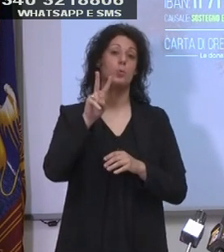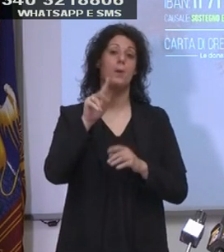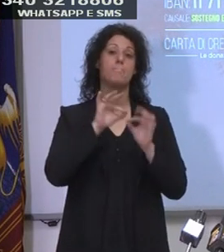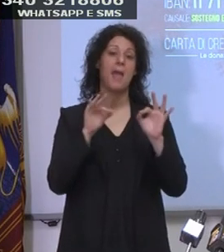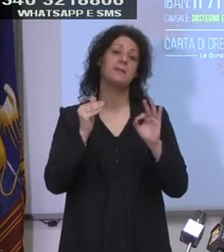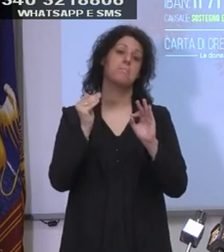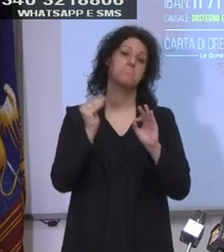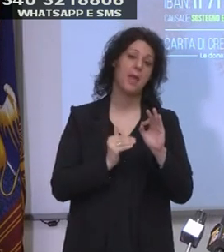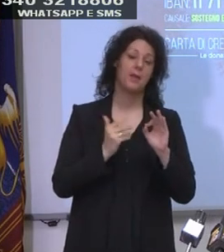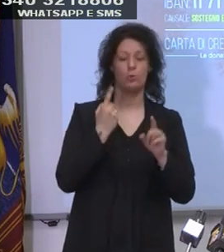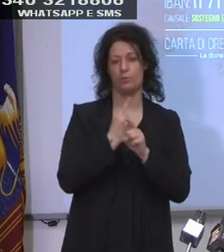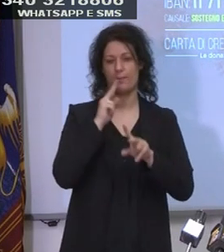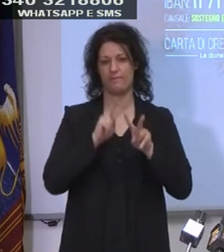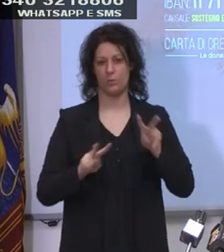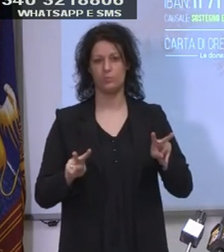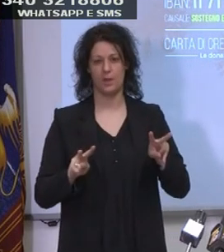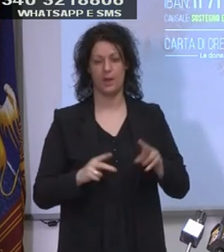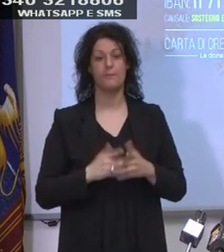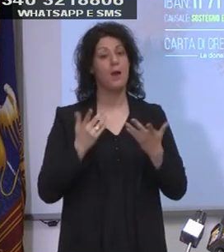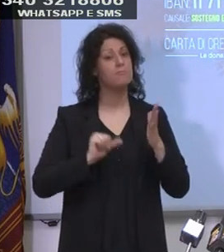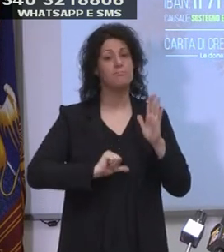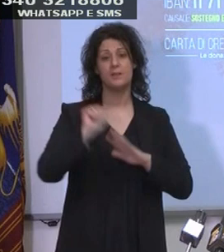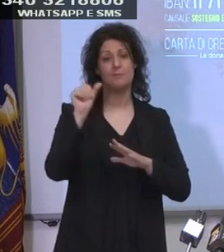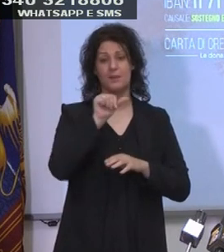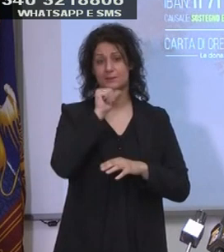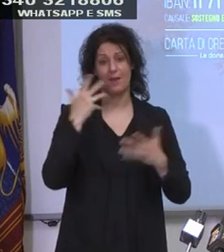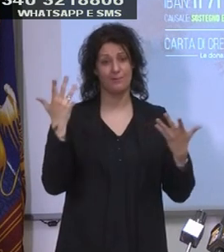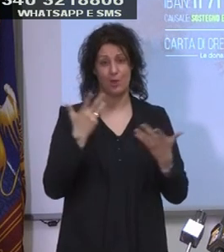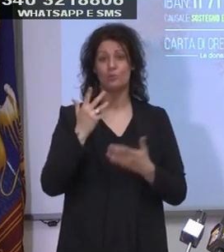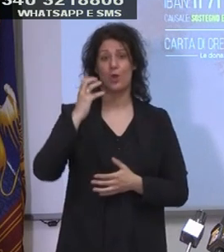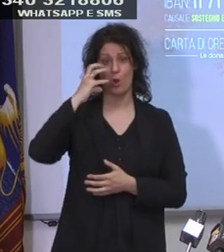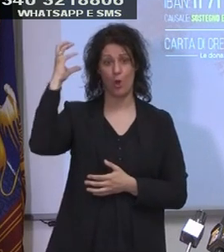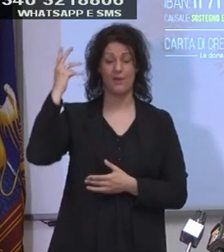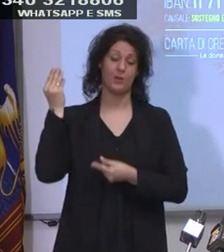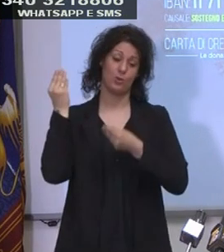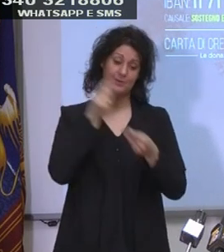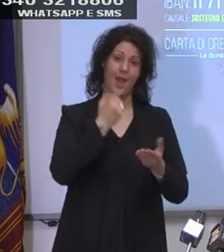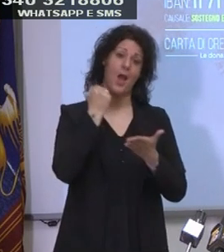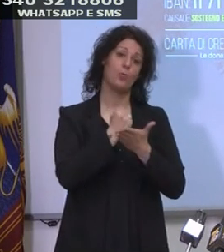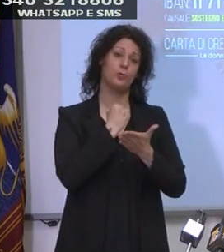tutte le robe, però prima di tutto dobbiamo avere l'autorizzazione ad applicare linee guida regionali.